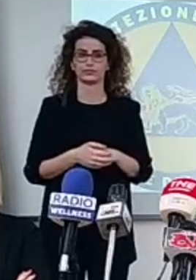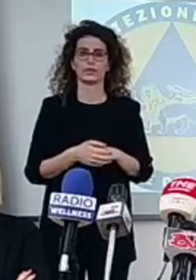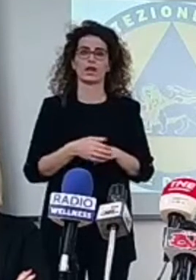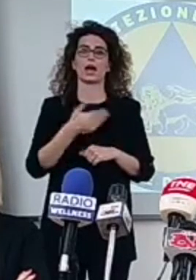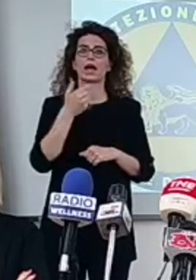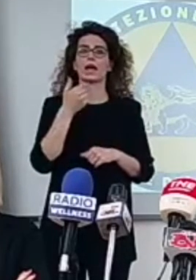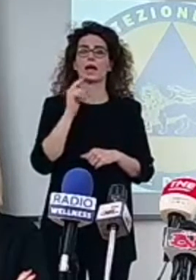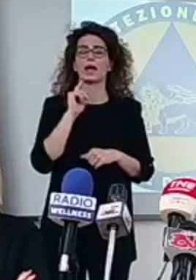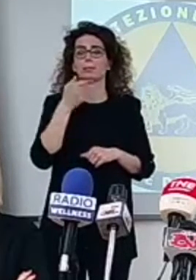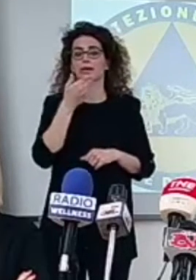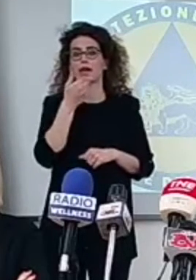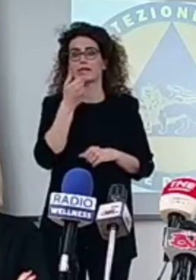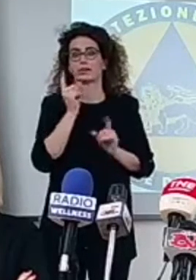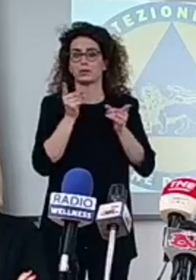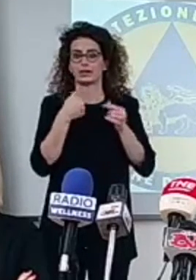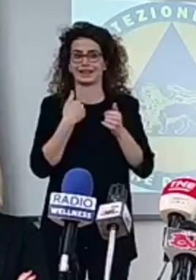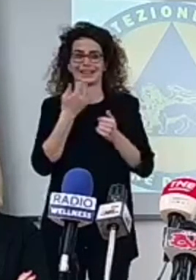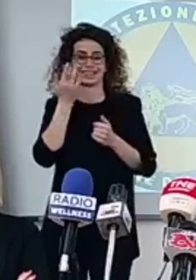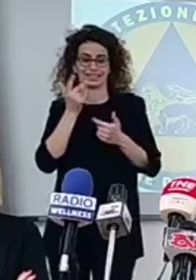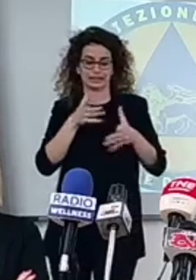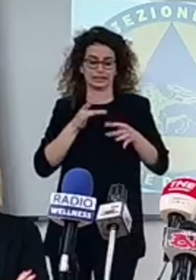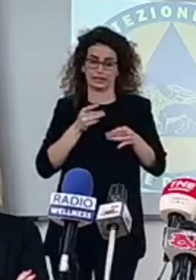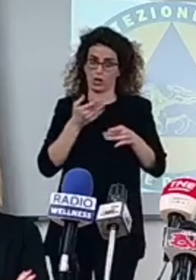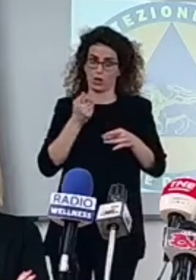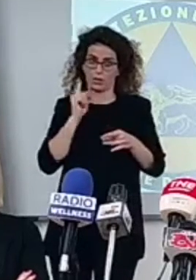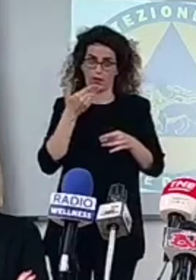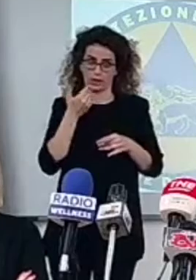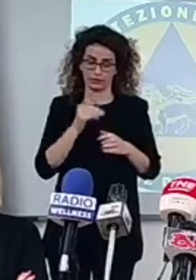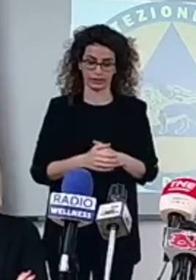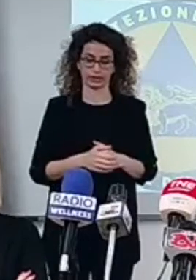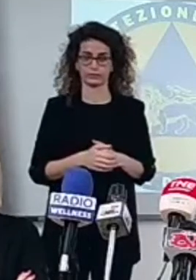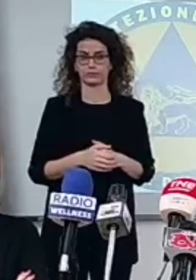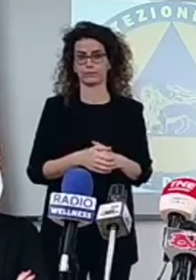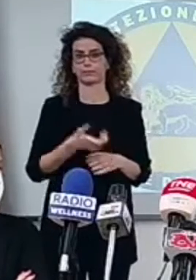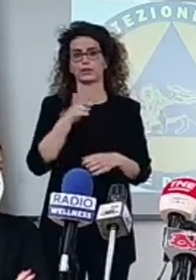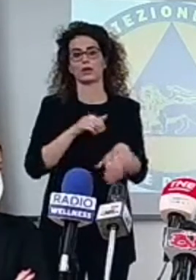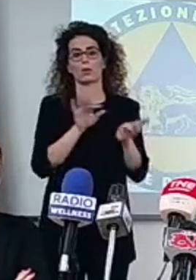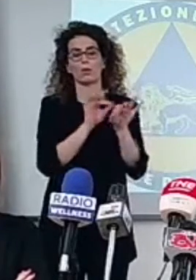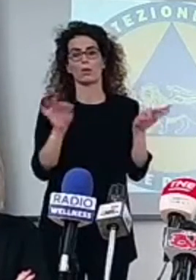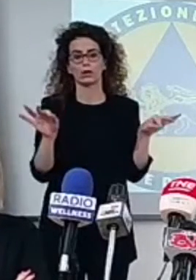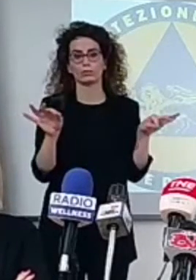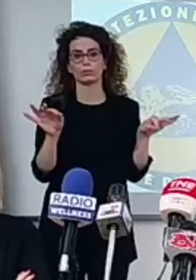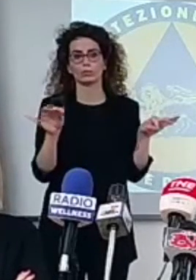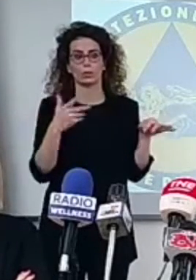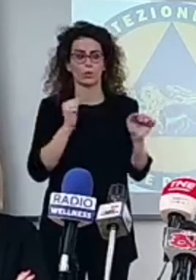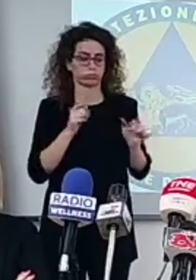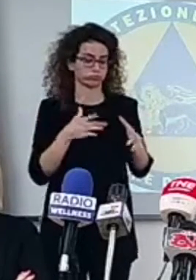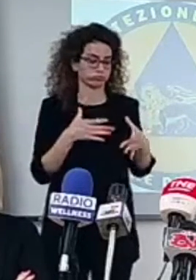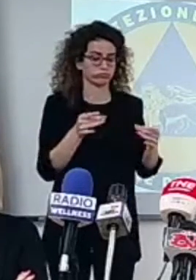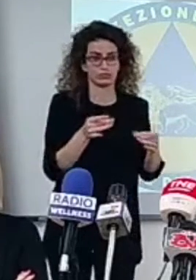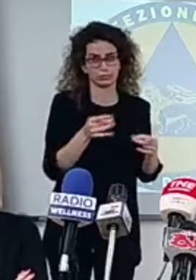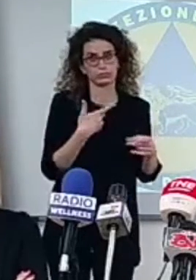ogni forma di rischio di contagiarsi insomma qualcuno che sa che può contagiare c'è sempre in